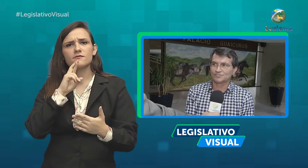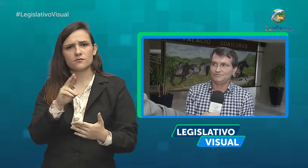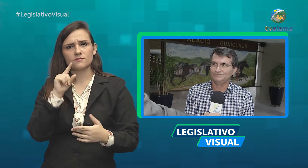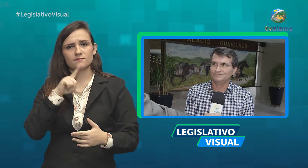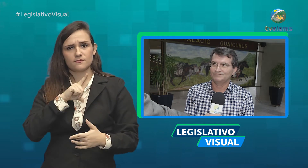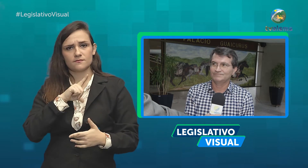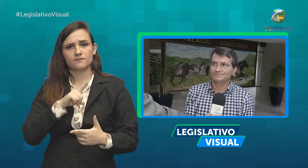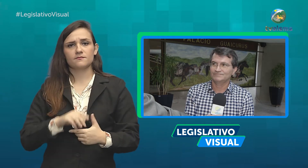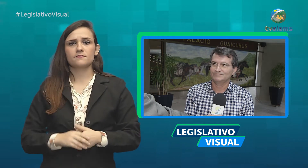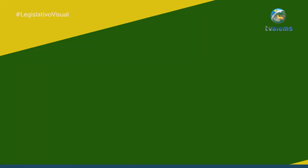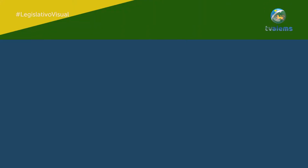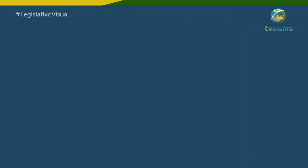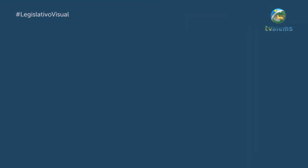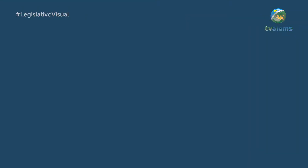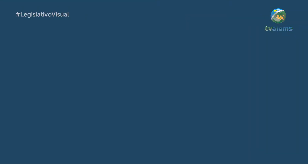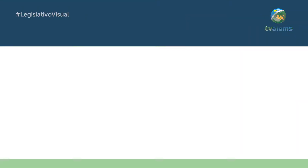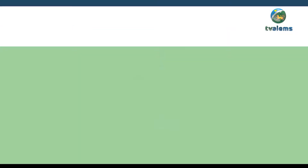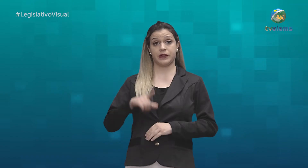uma solução.